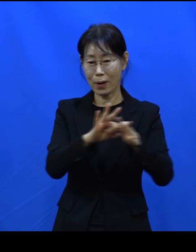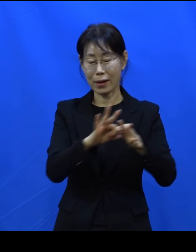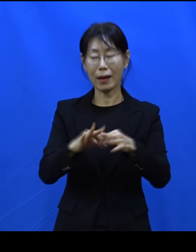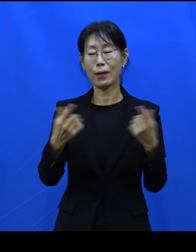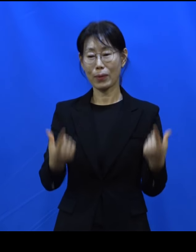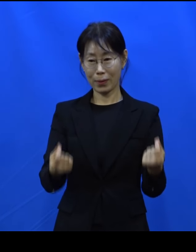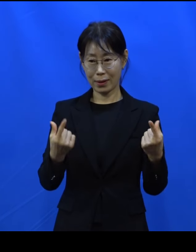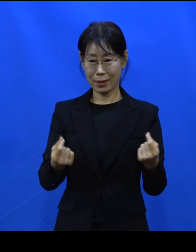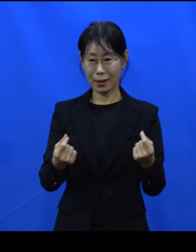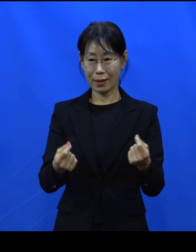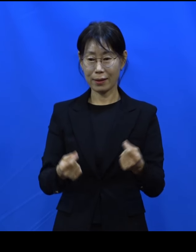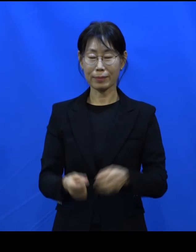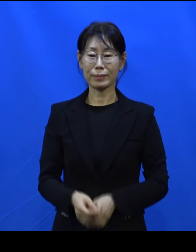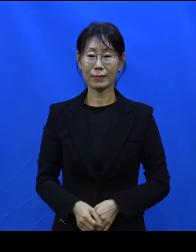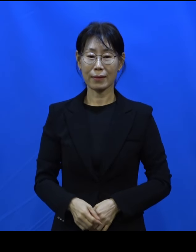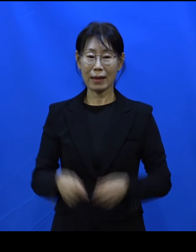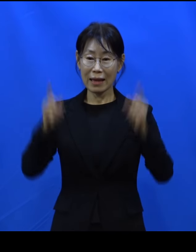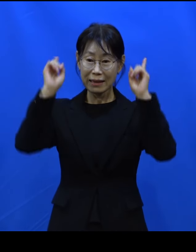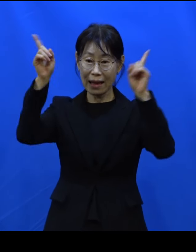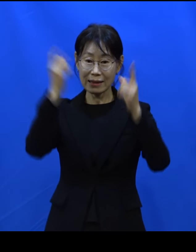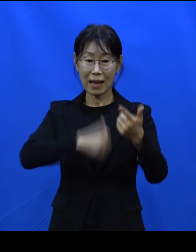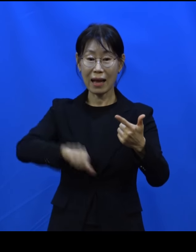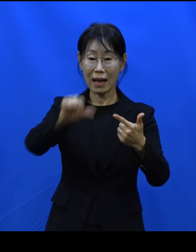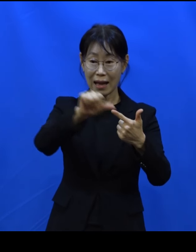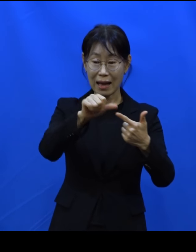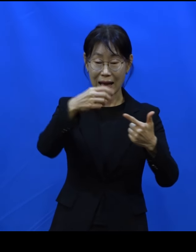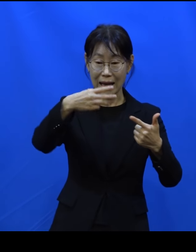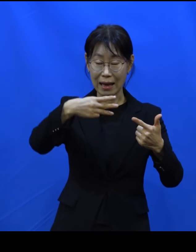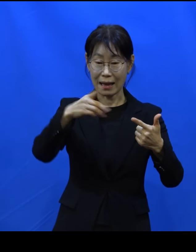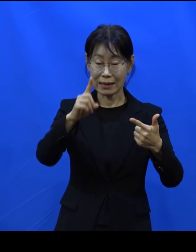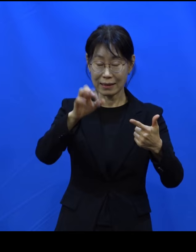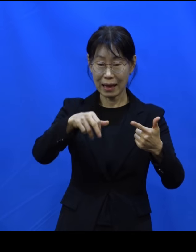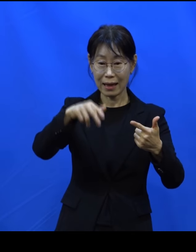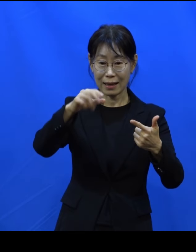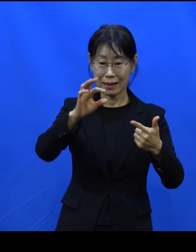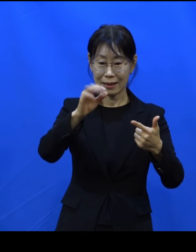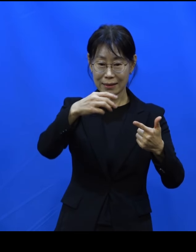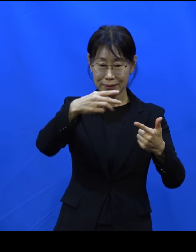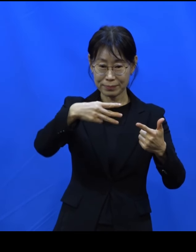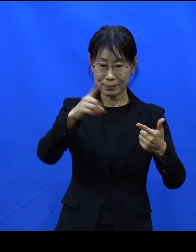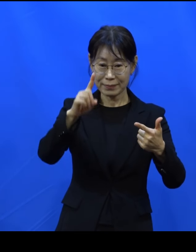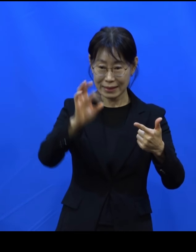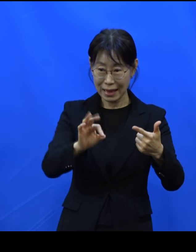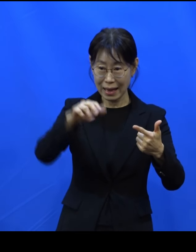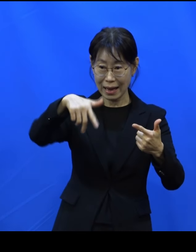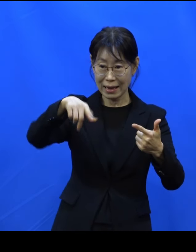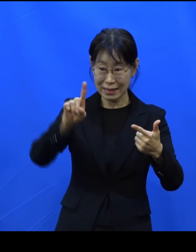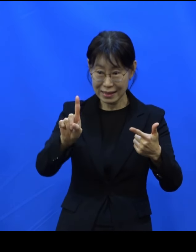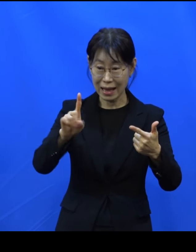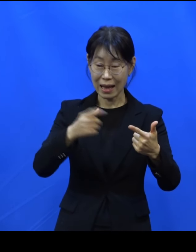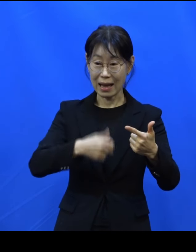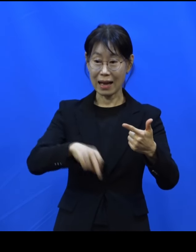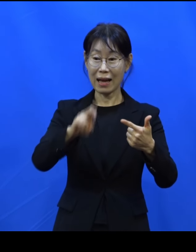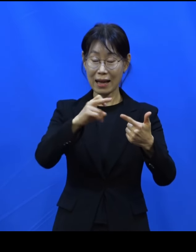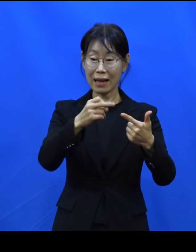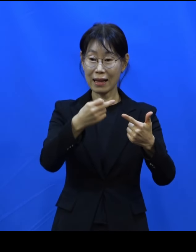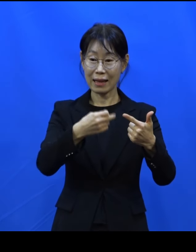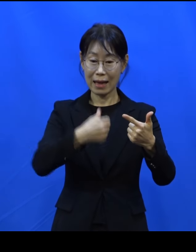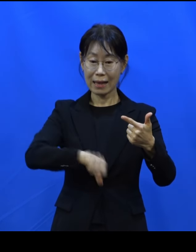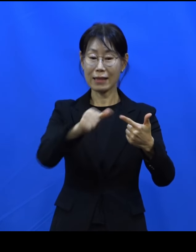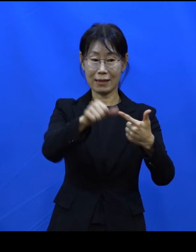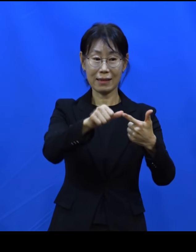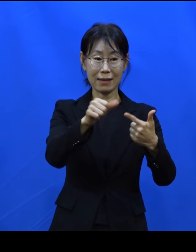아버지 집을 떠나서 다시 아버지 집을 그리워하고 돌아오는 이 과정, 그죠? 그래서 잔치가 벌어지는 거.